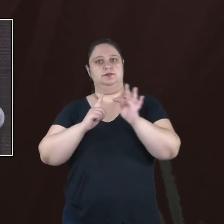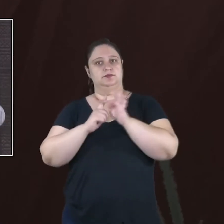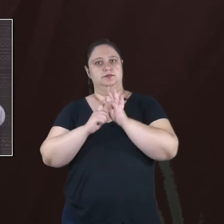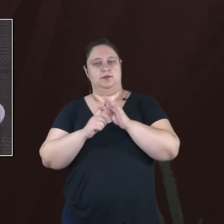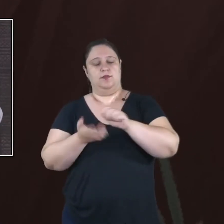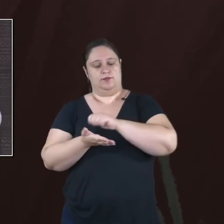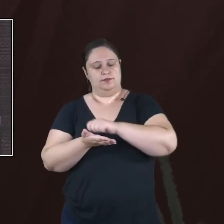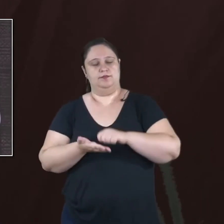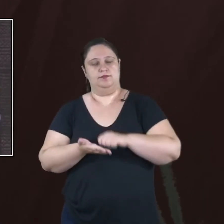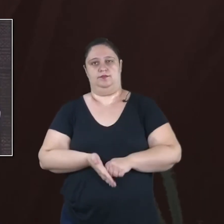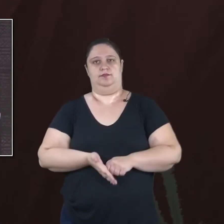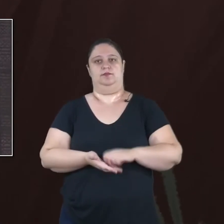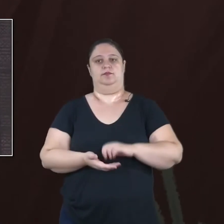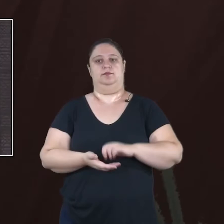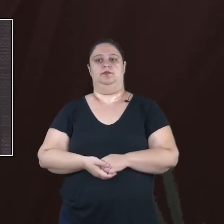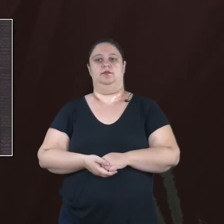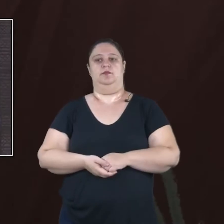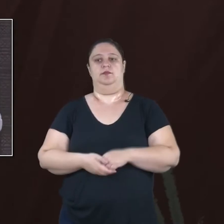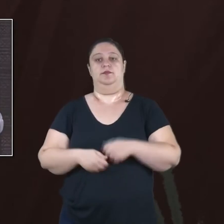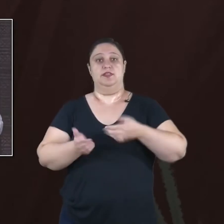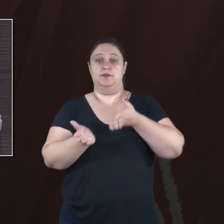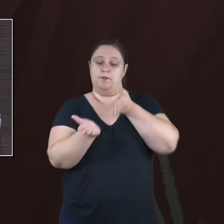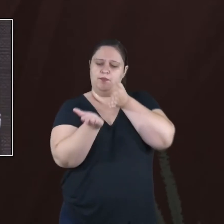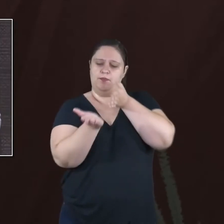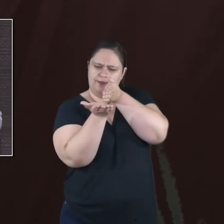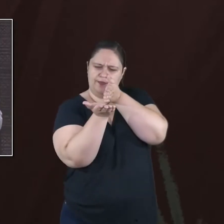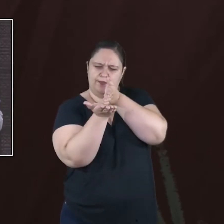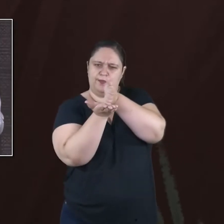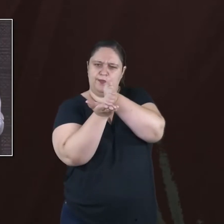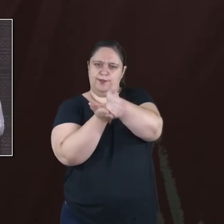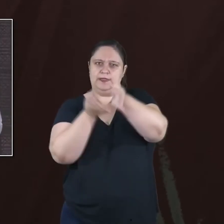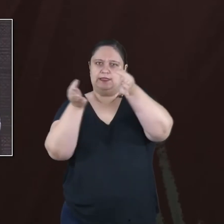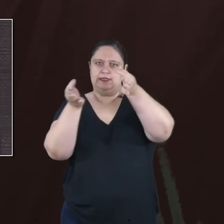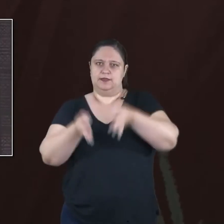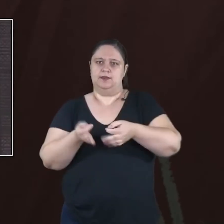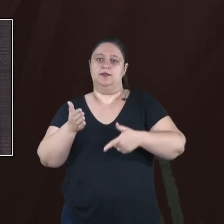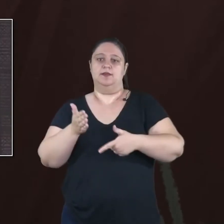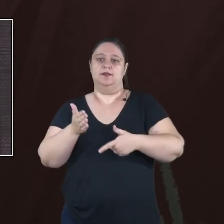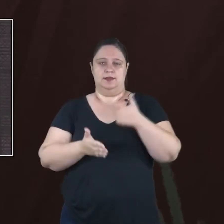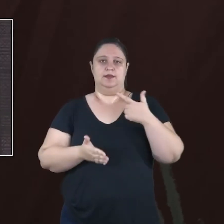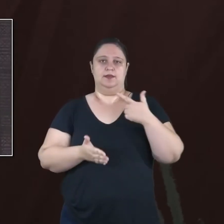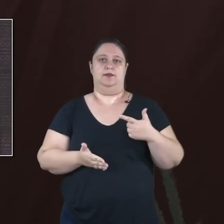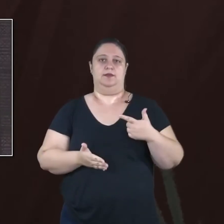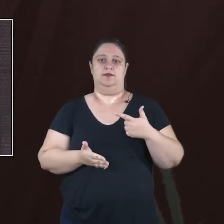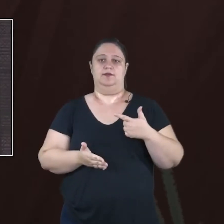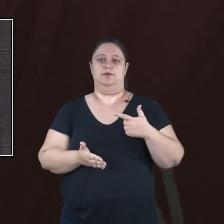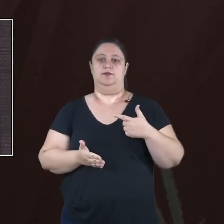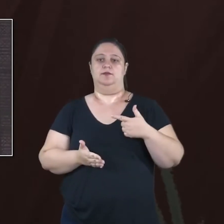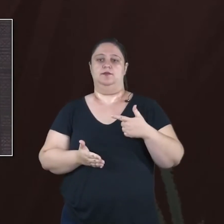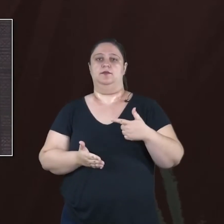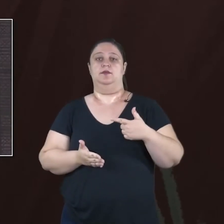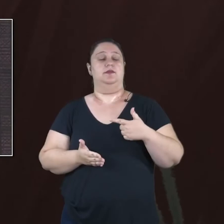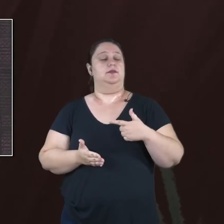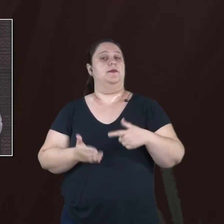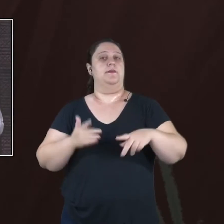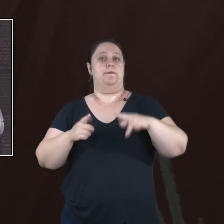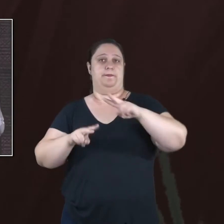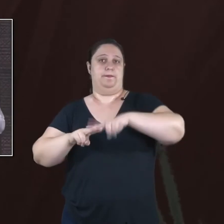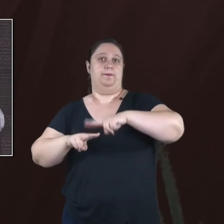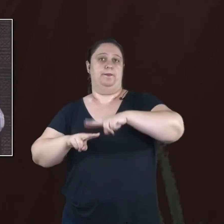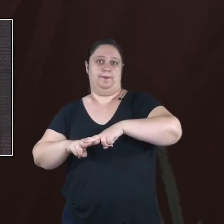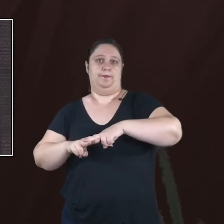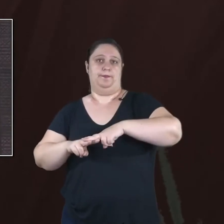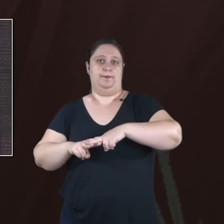para não desviar da palavra que Paulo estava falando. Em segunda prisão de Paulo